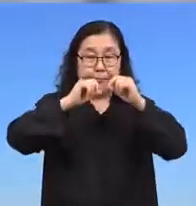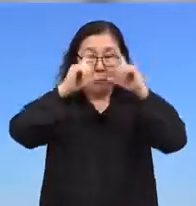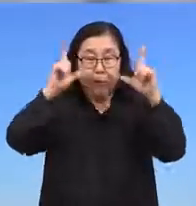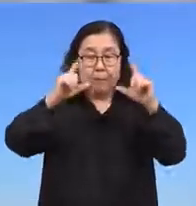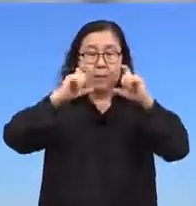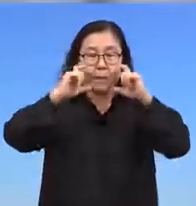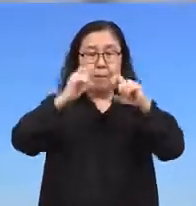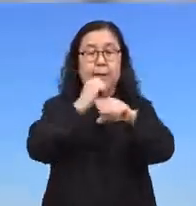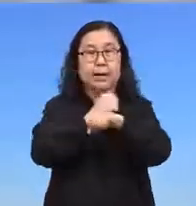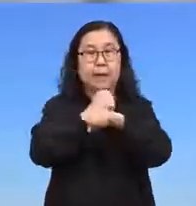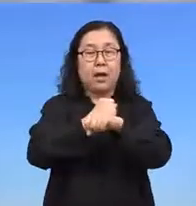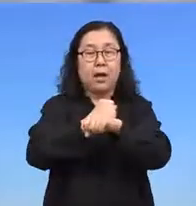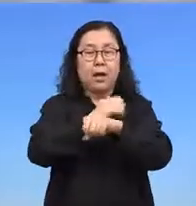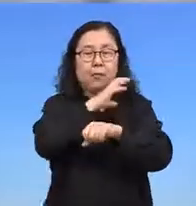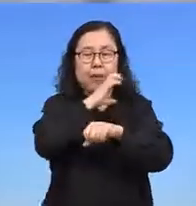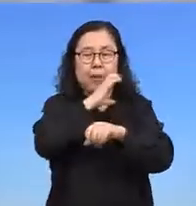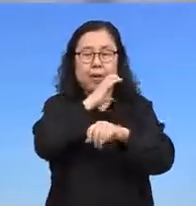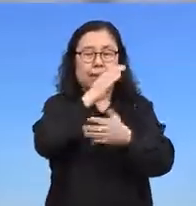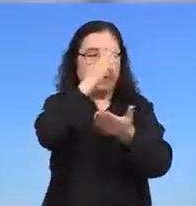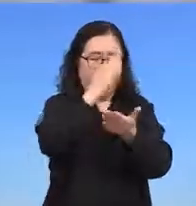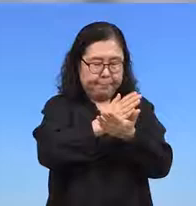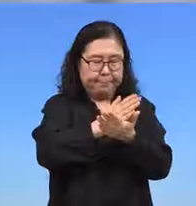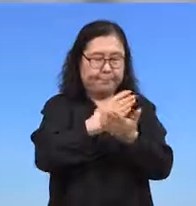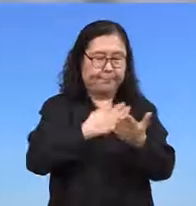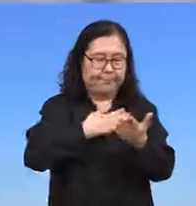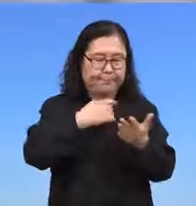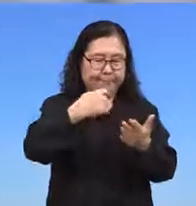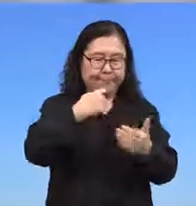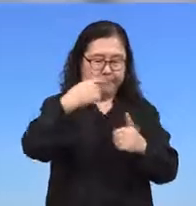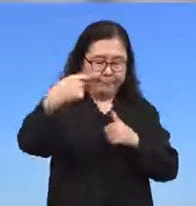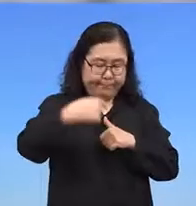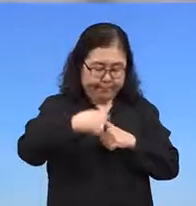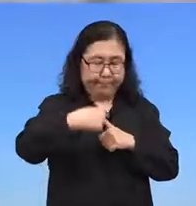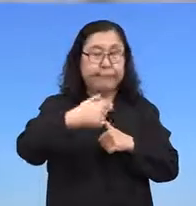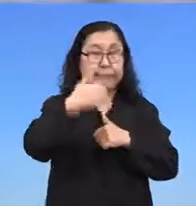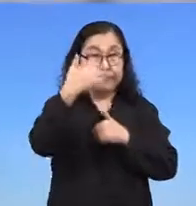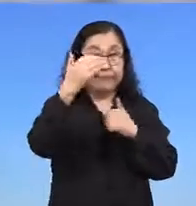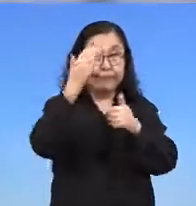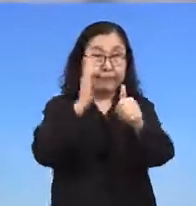일어나서 선포하십시오. 불평은 이제 그만.